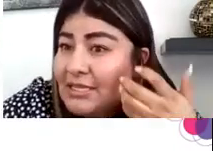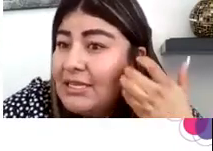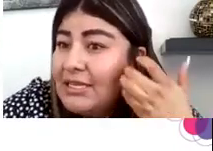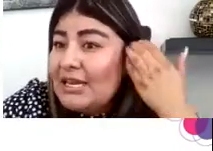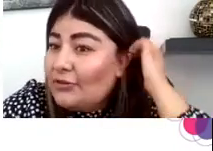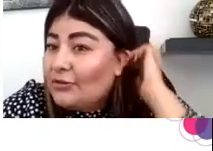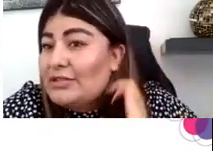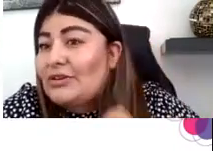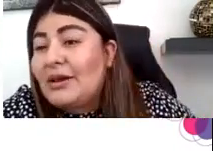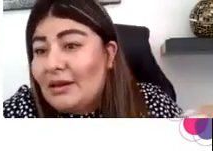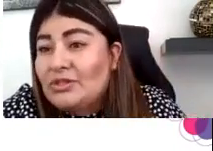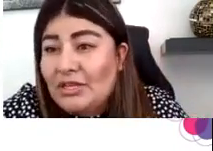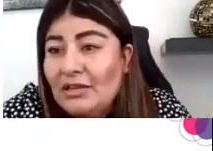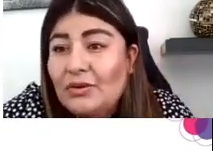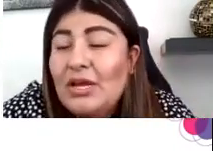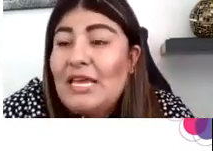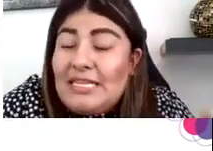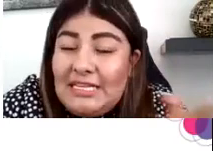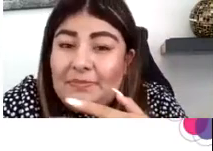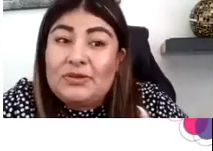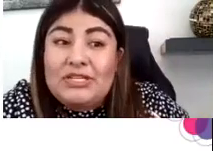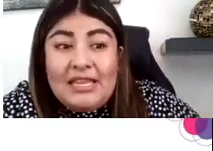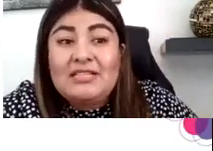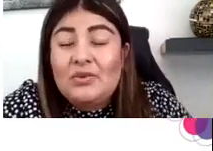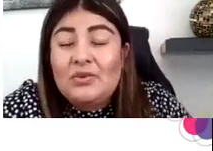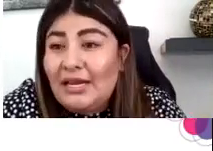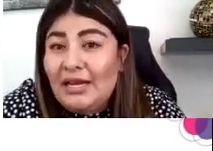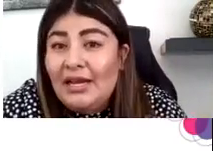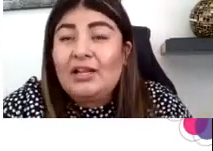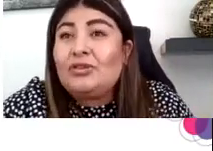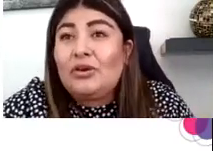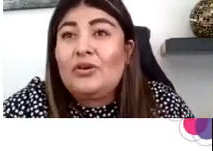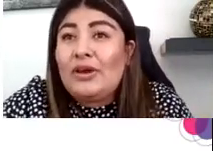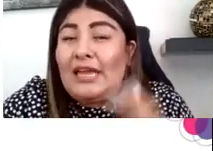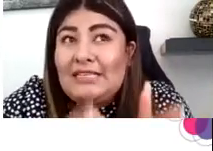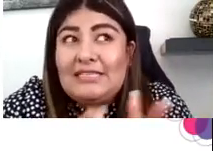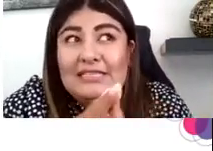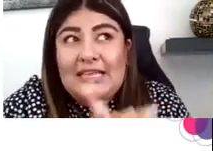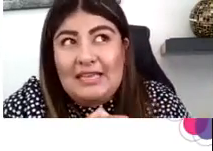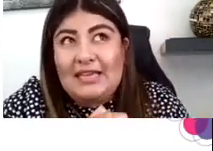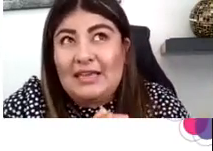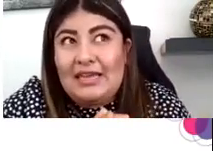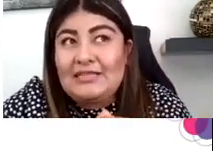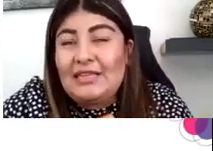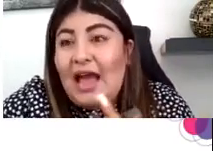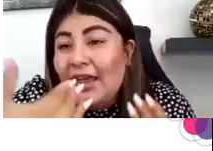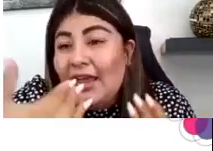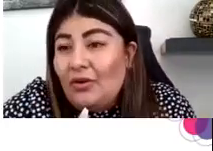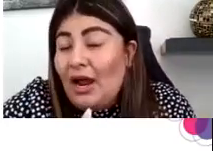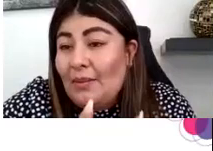de la información que vayamos teniendo. Y, pero si te das cuenta, todo es ajeno a la